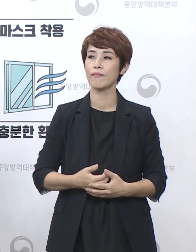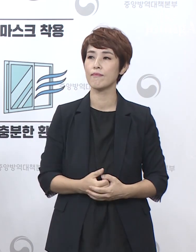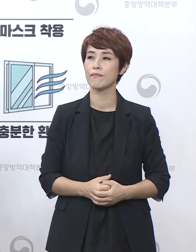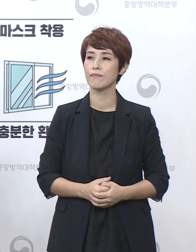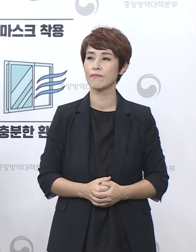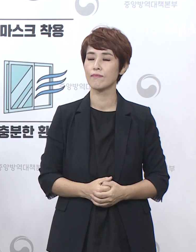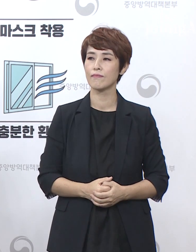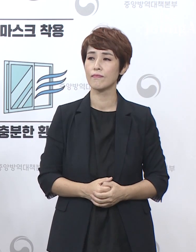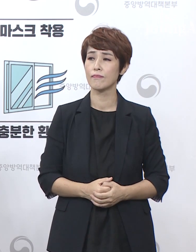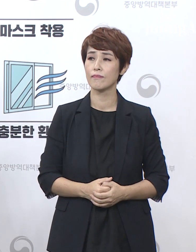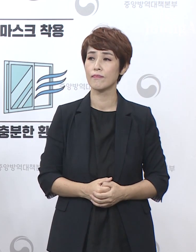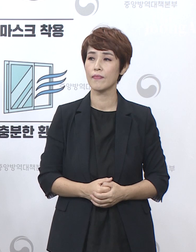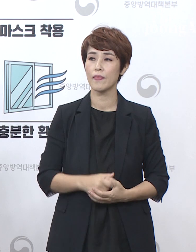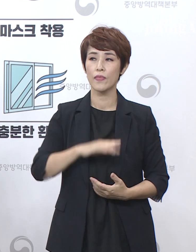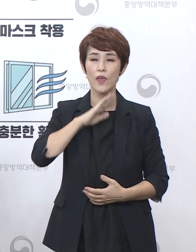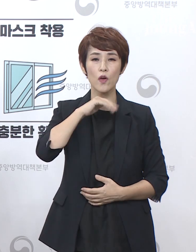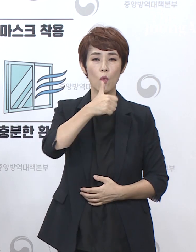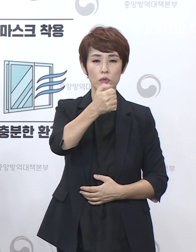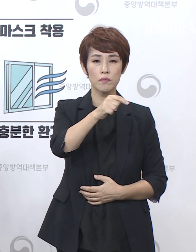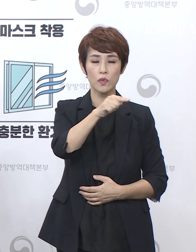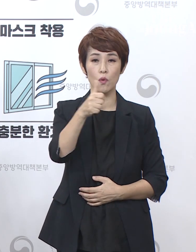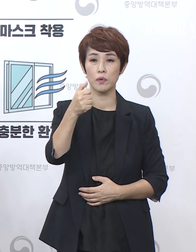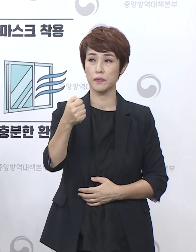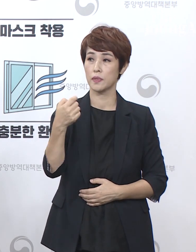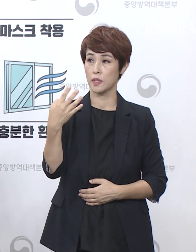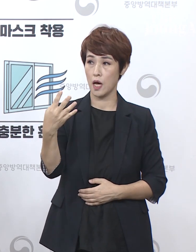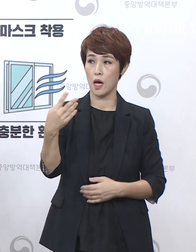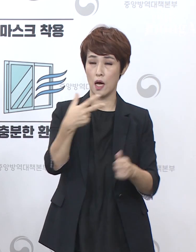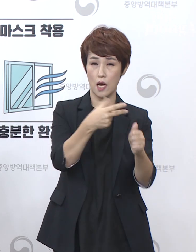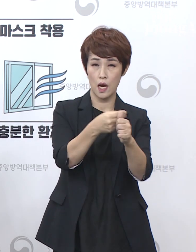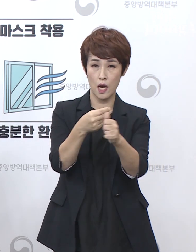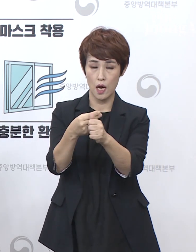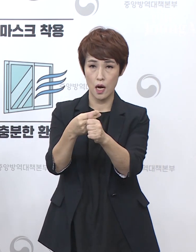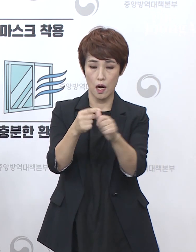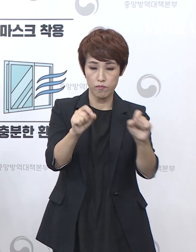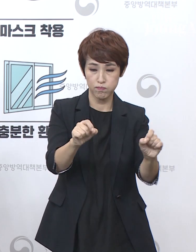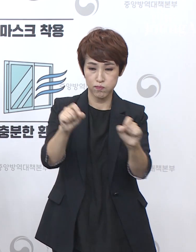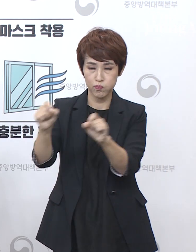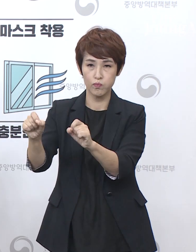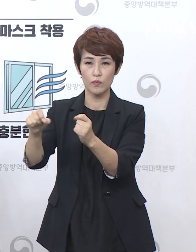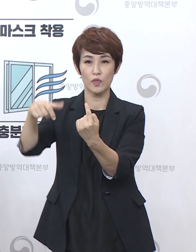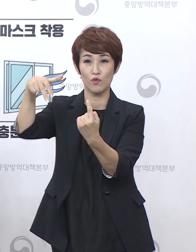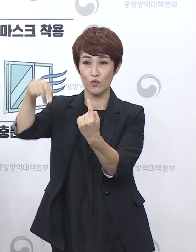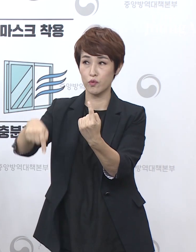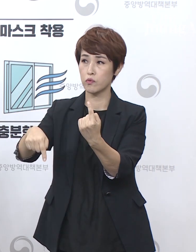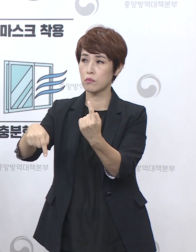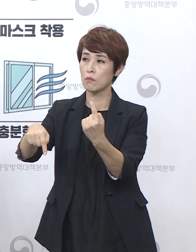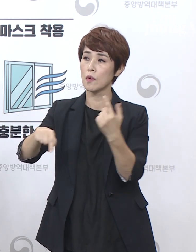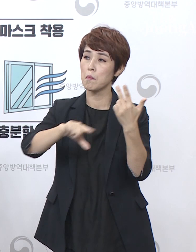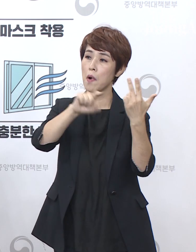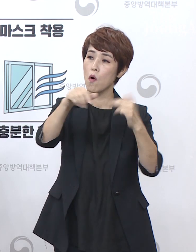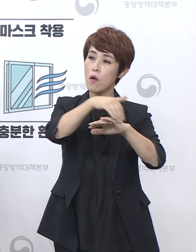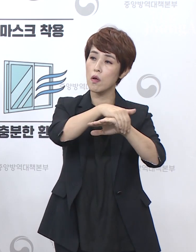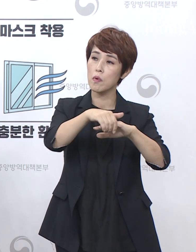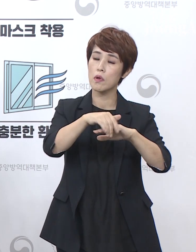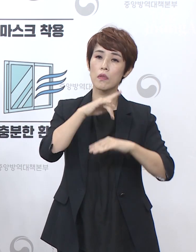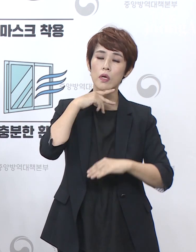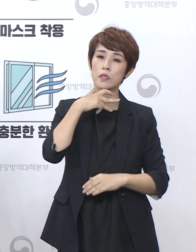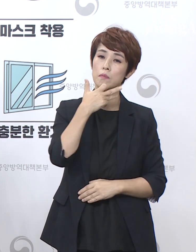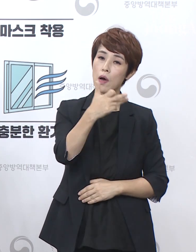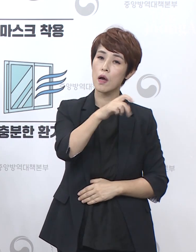질문입니다. 50에서 54세 접종 일정이 한 주일 뒤로 밀렸는데 8월 접종 계획인